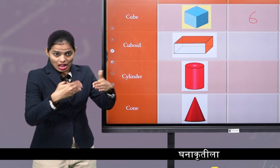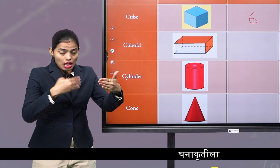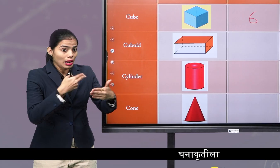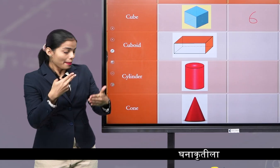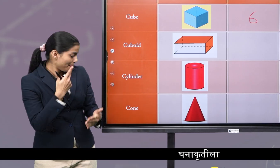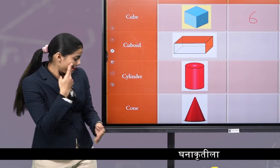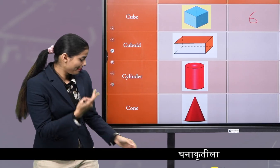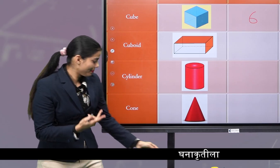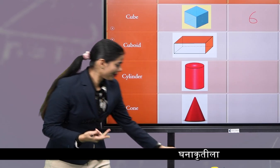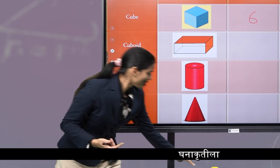घनाकृतीला